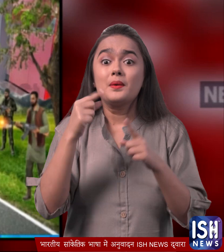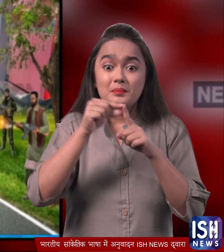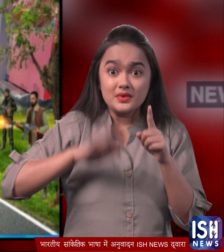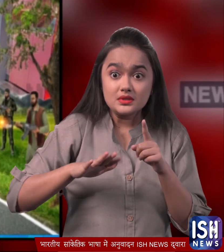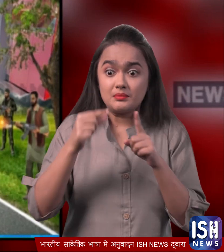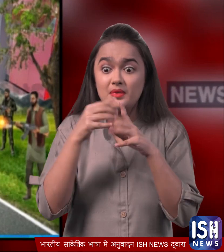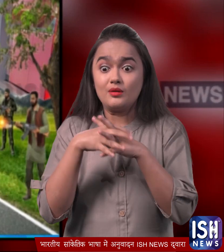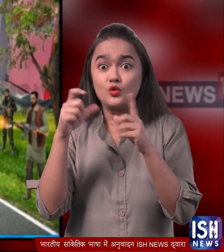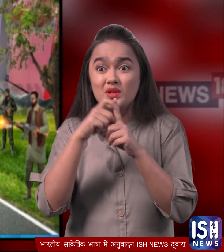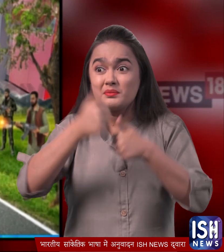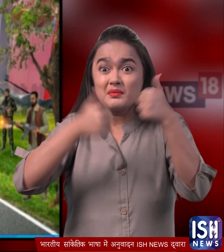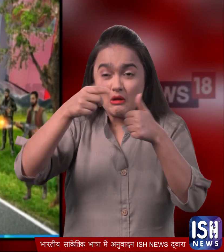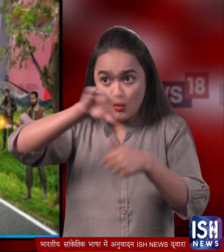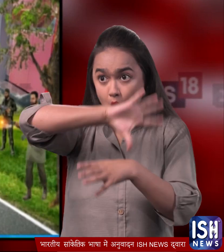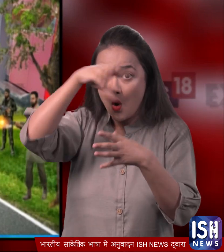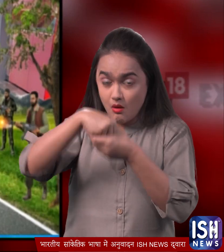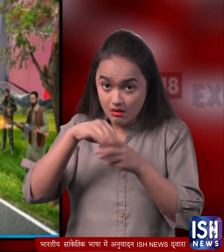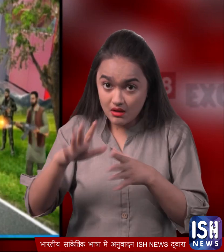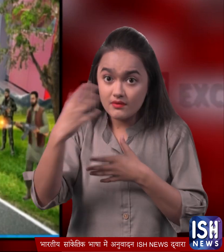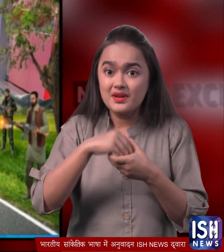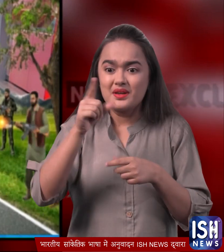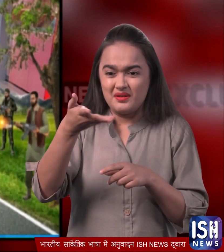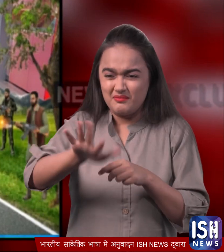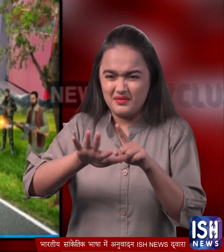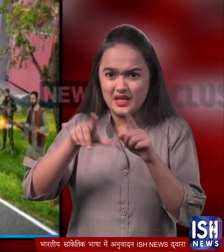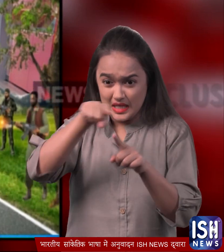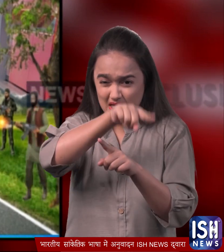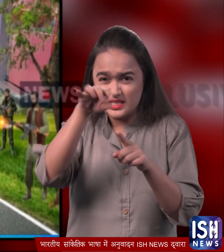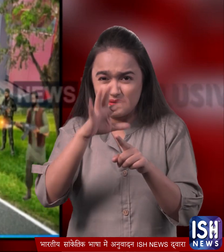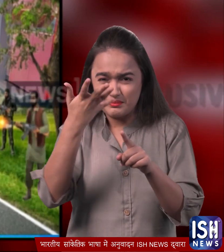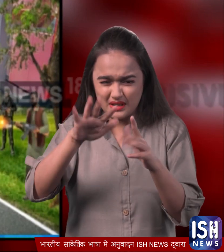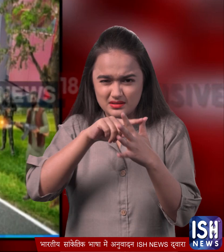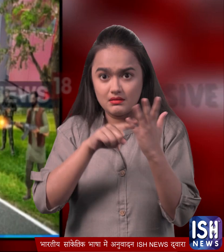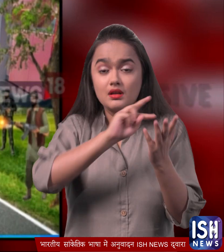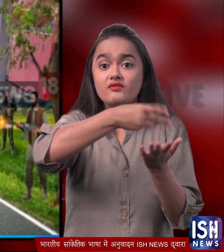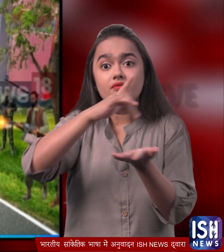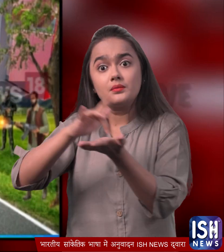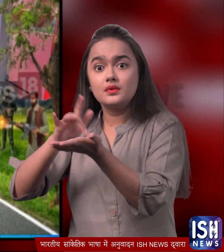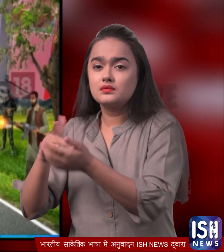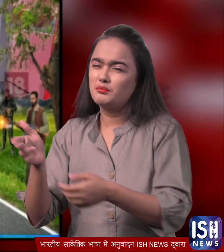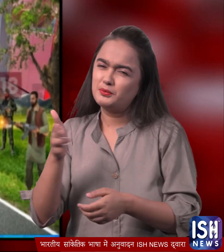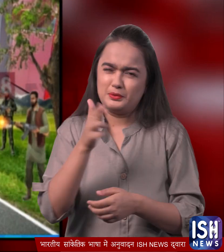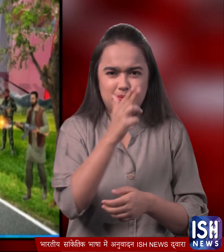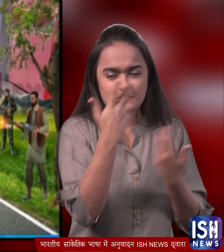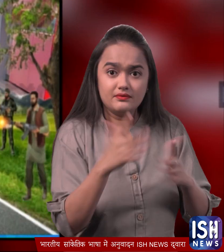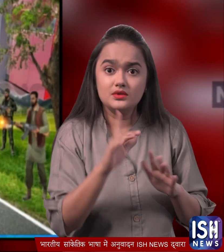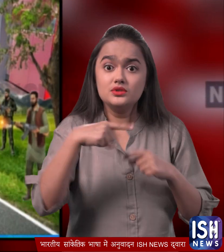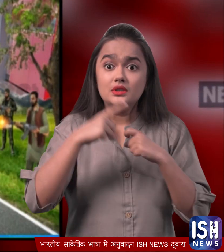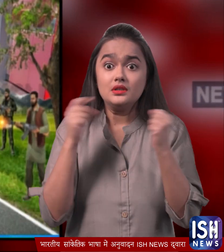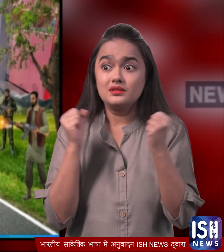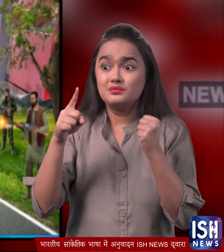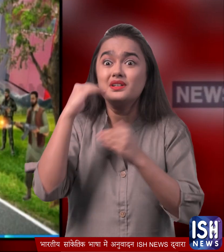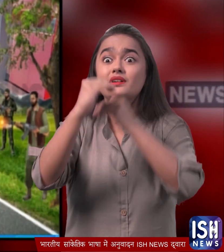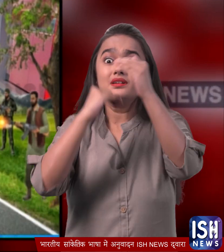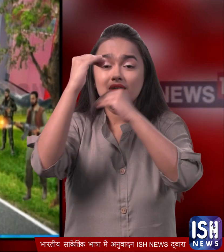पीडब्ल्यूडी के कुछ कर्मचारी भी शामिल हैं। इनमें 5 लोगों की कुछ दिन पहले कश्मीर के अलग अलग इलाकों में हत्या की गई थी और कश्मीर